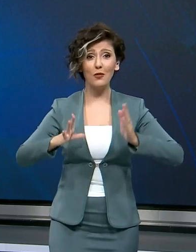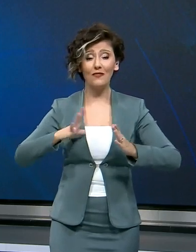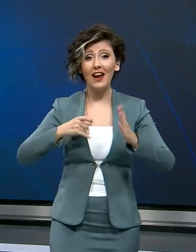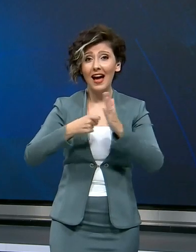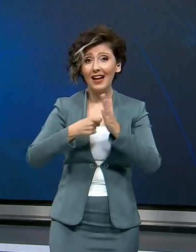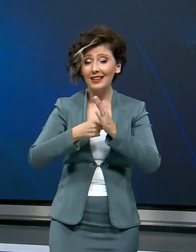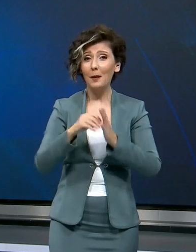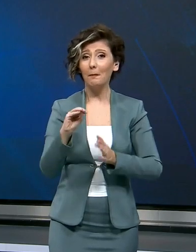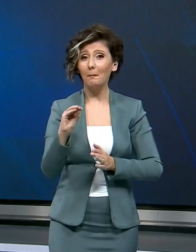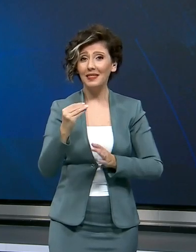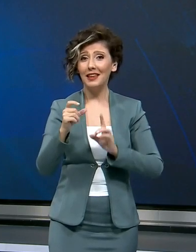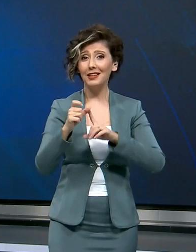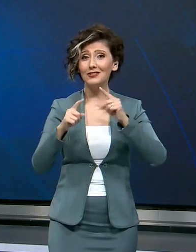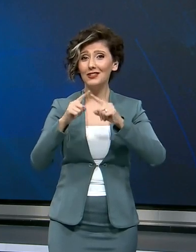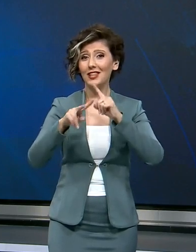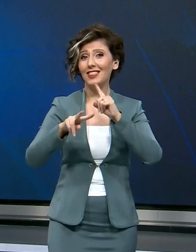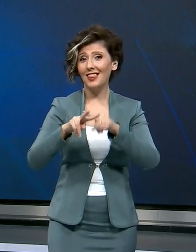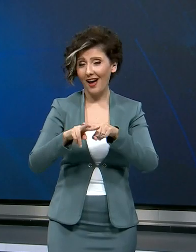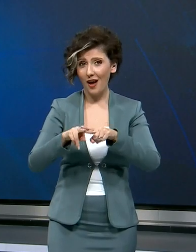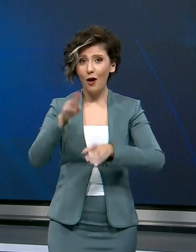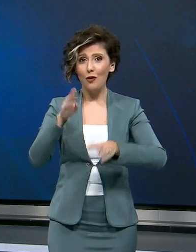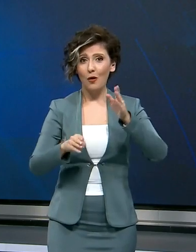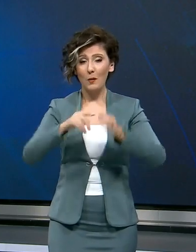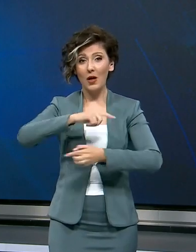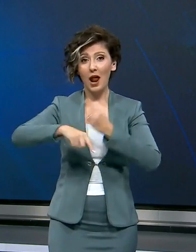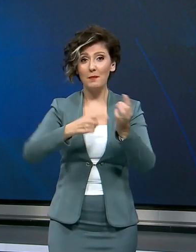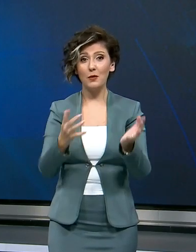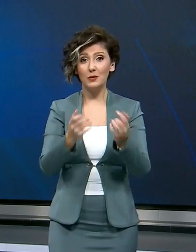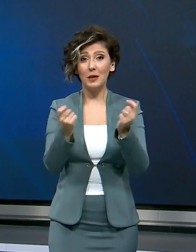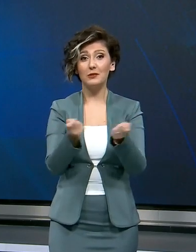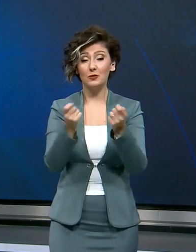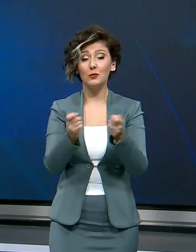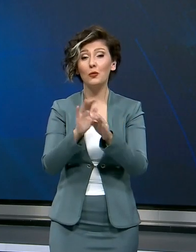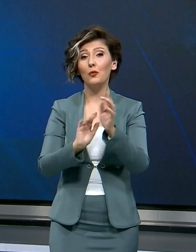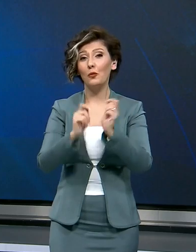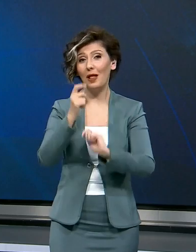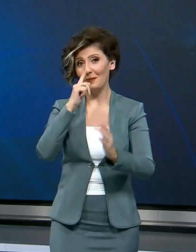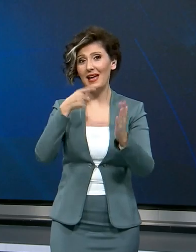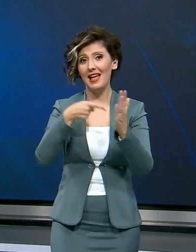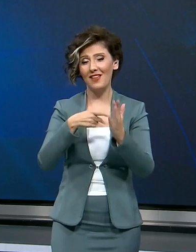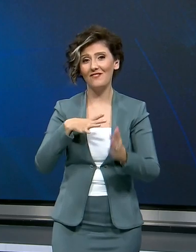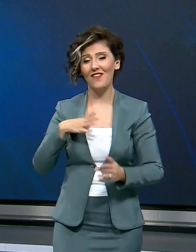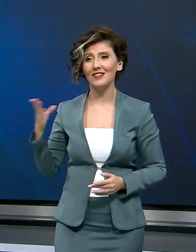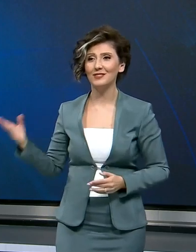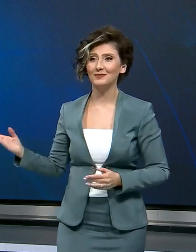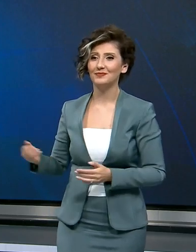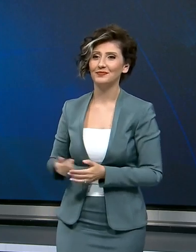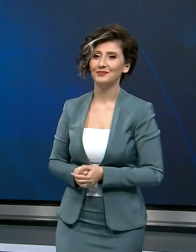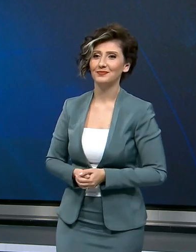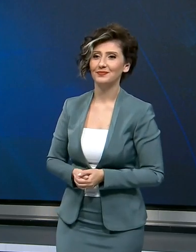Adı Mini Cheetah. Robotun arama kurtarma çalışmalarında kullanılması hedefleniyor.